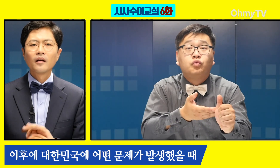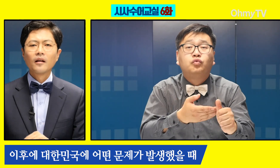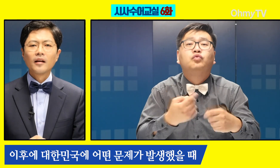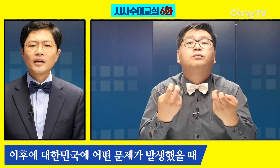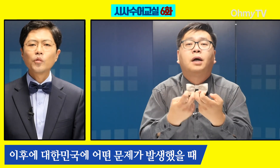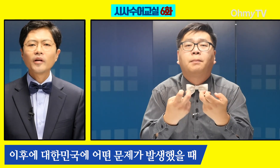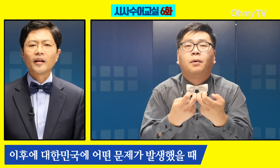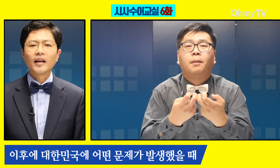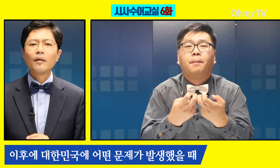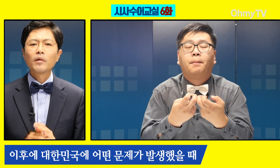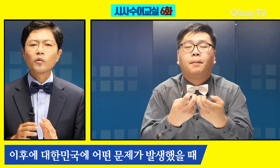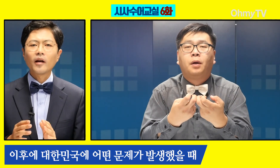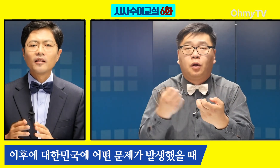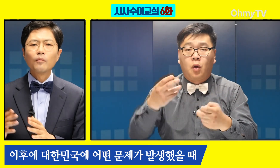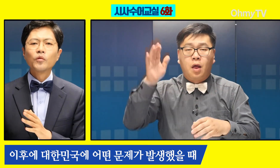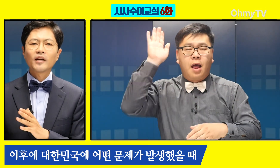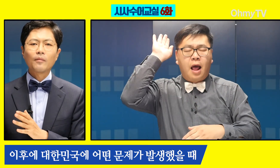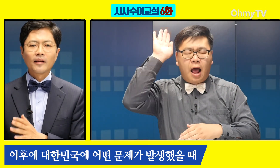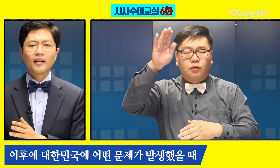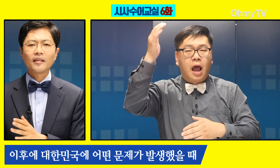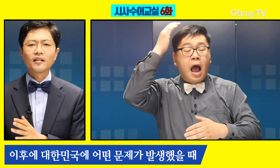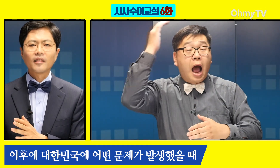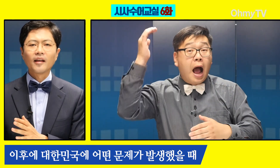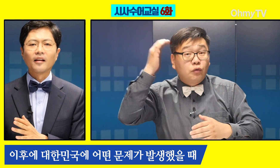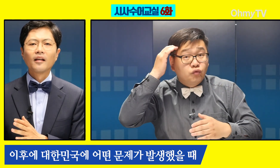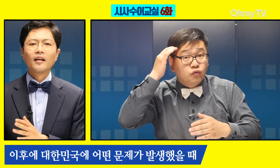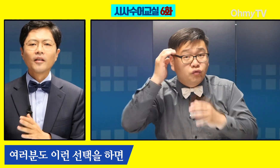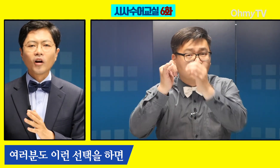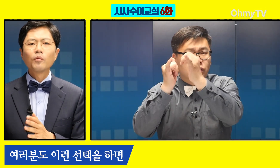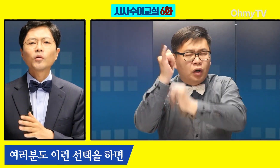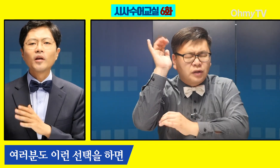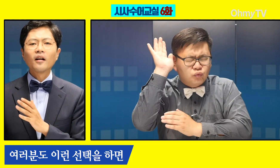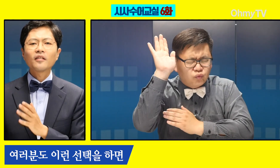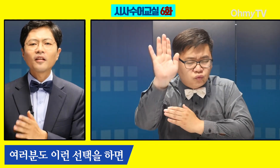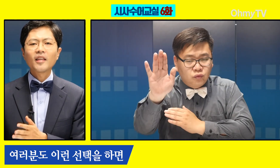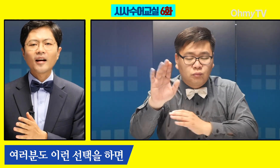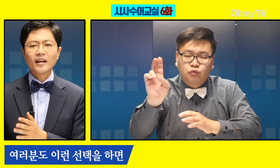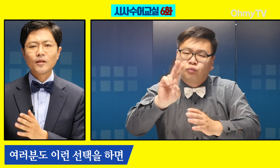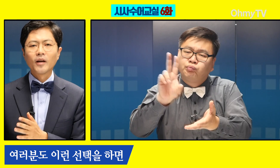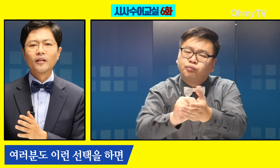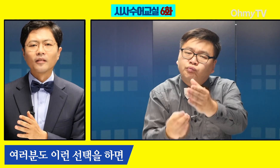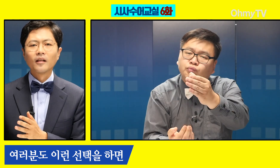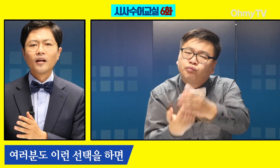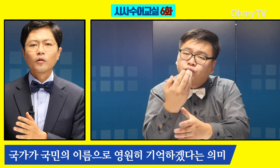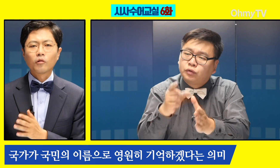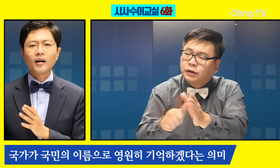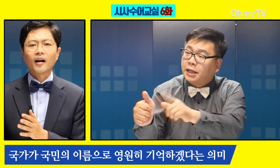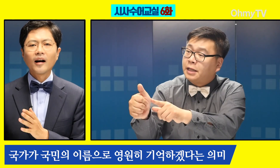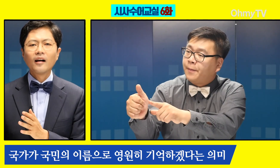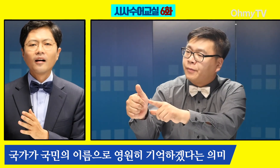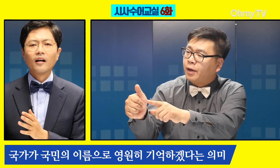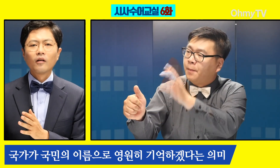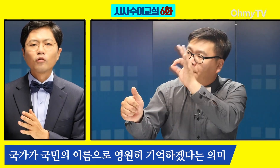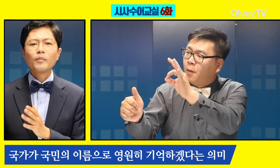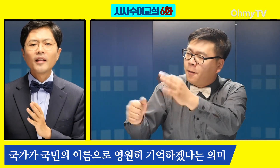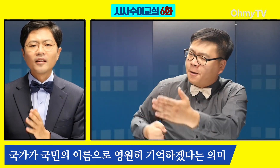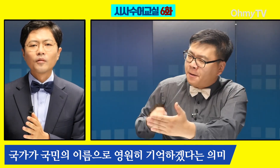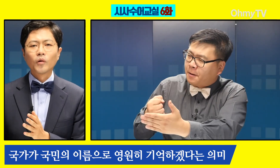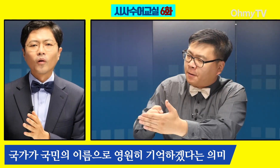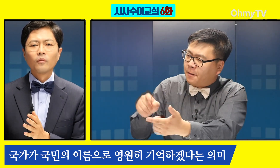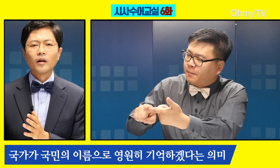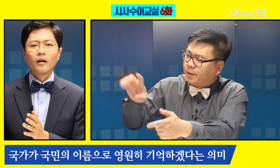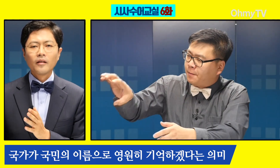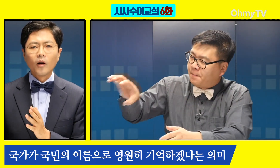평가, 이후에 대한민국에 이런 문제가 발생했을 때 여러분도 이런 선택을 하시면 국가가